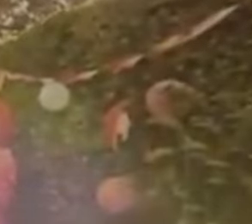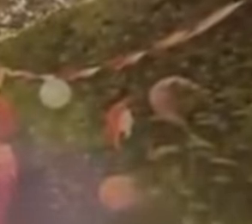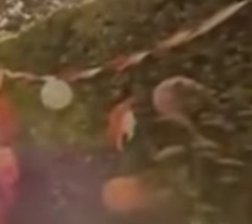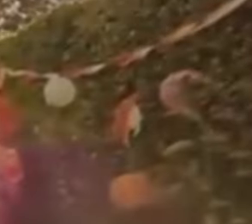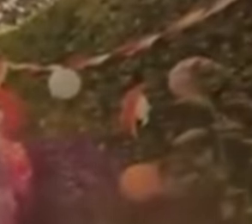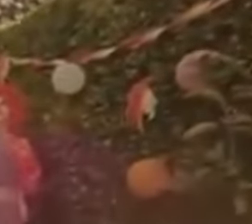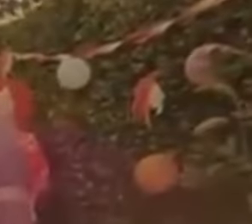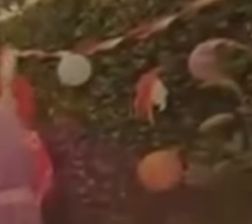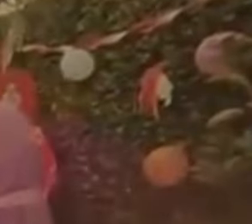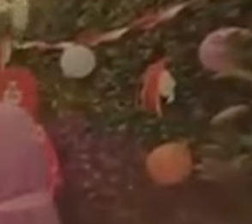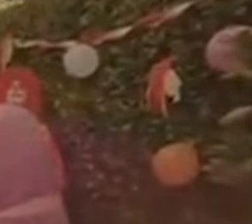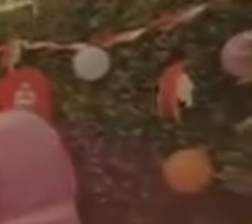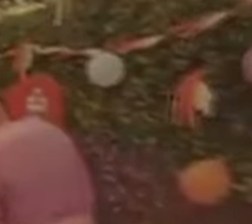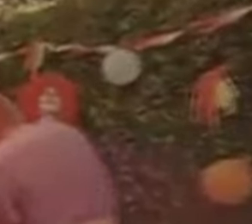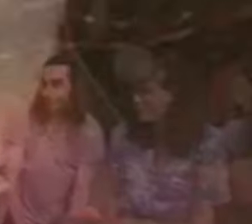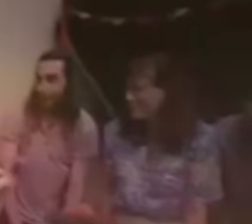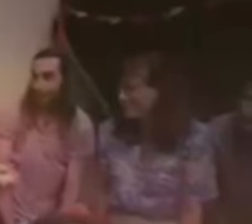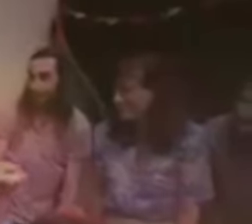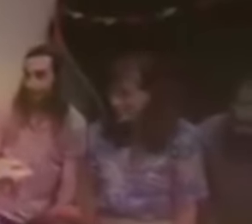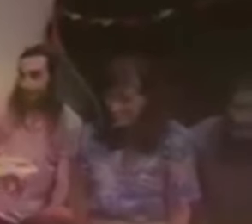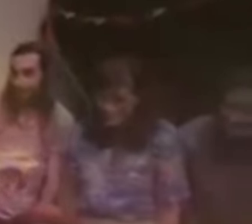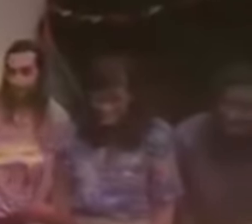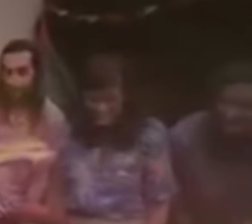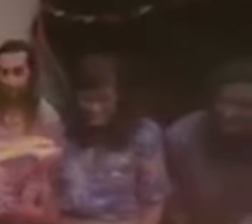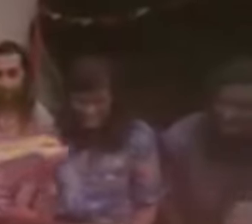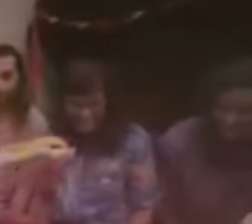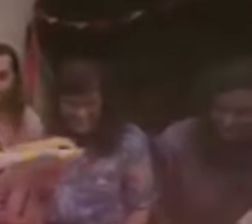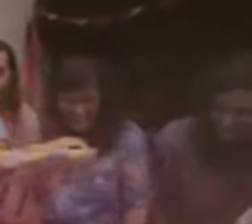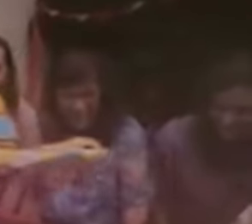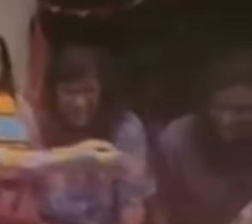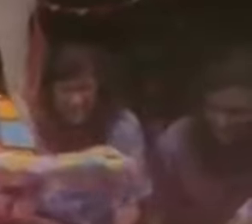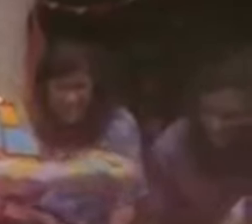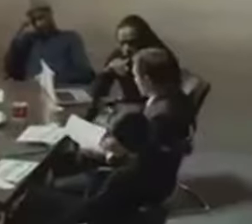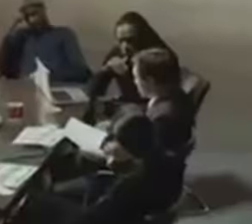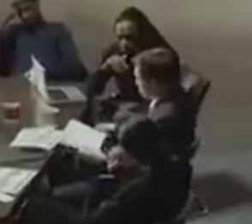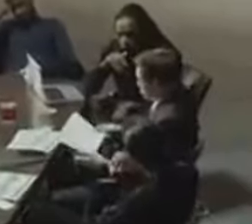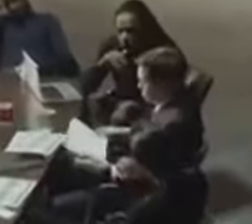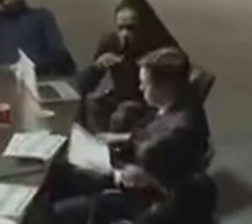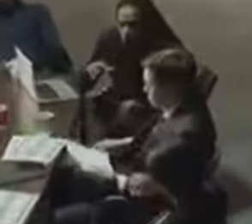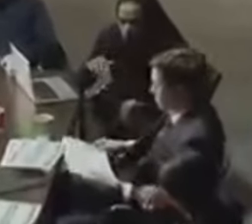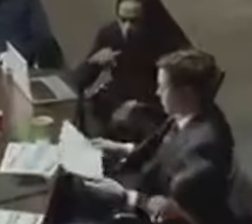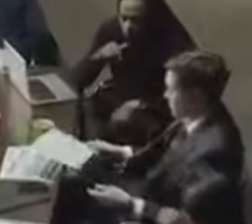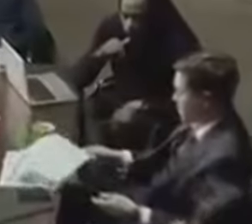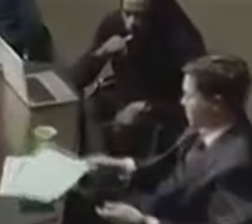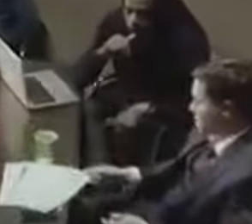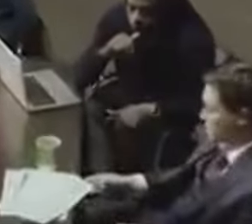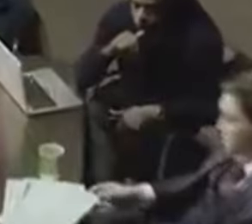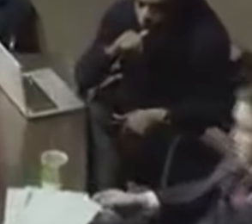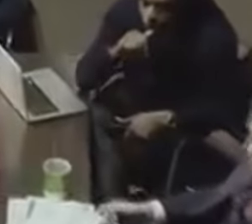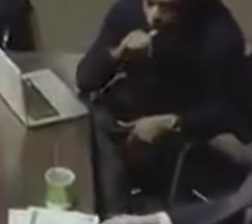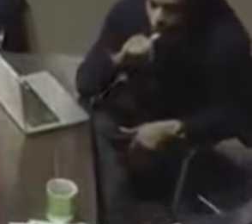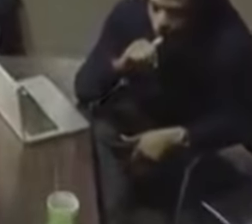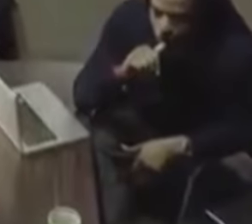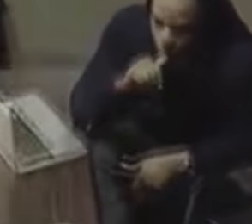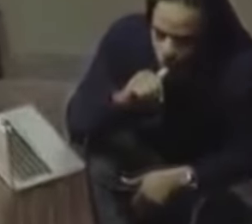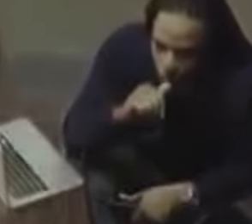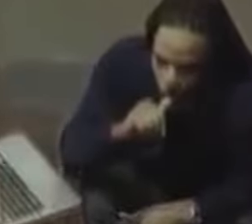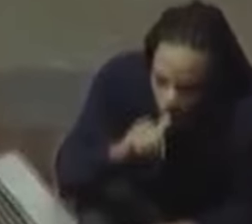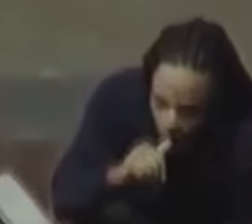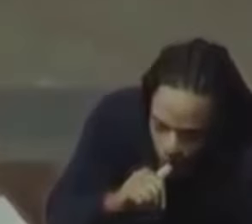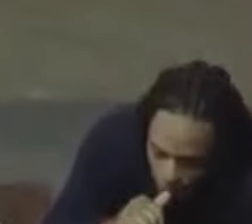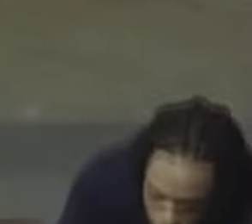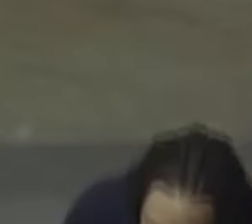podem determinar como vai ser o seu amanhã. Por isso, é tão importante pensar em tudo que